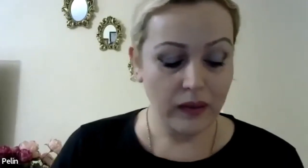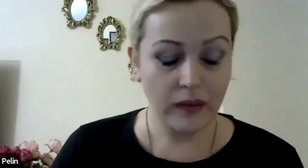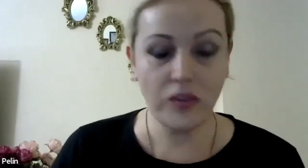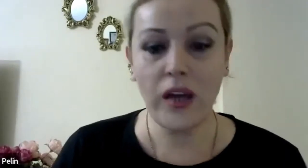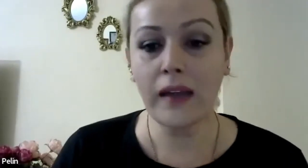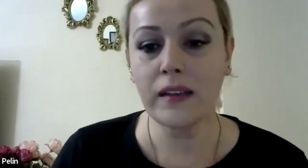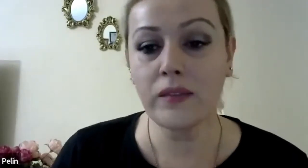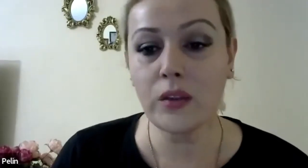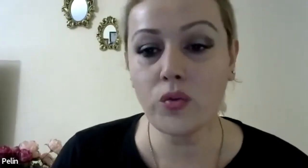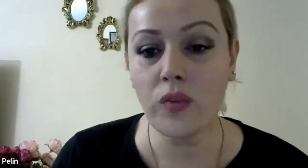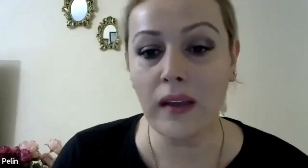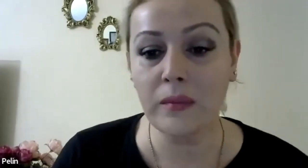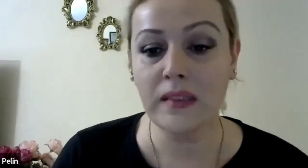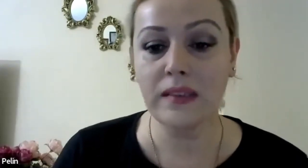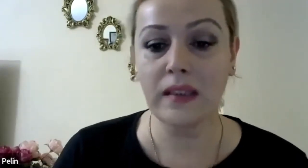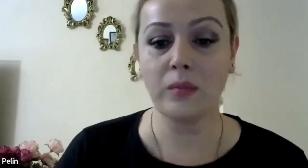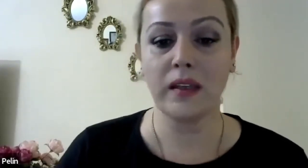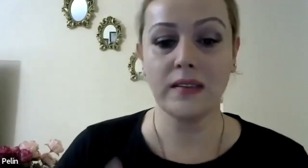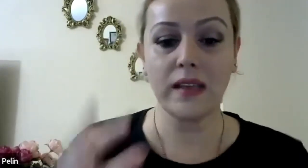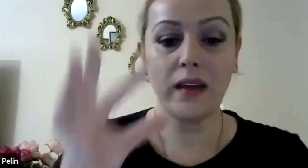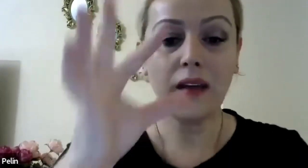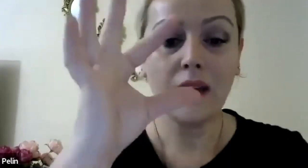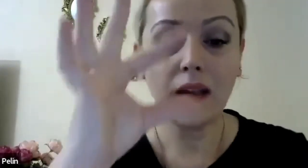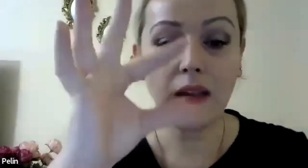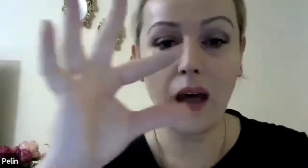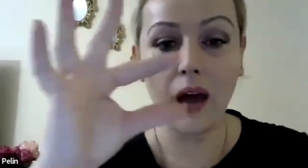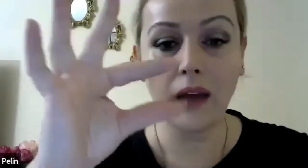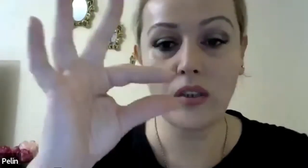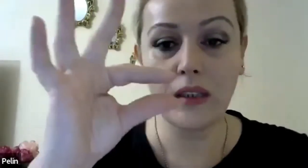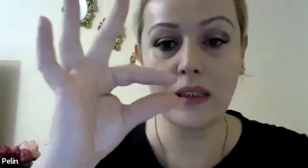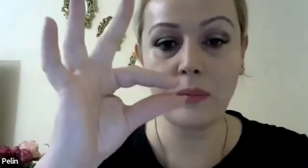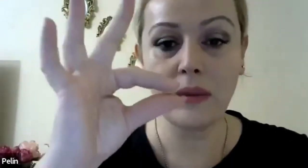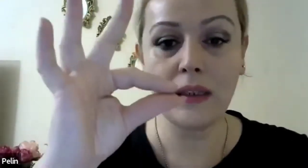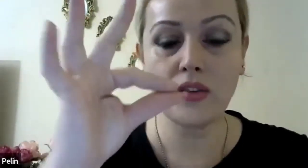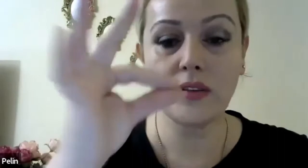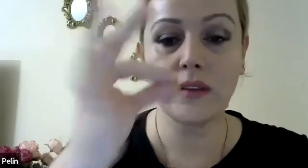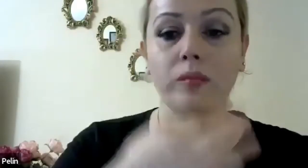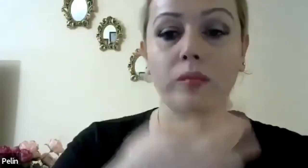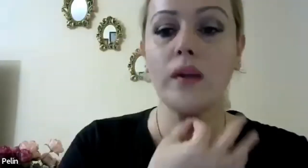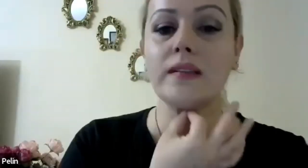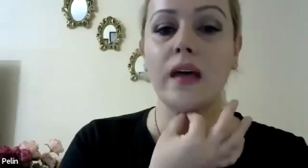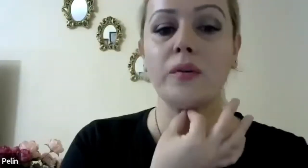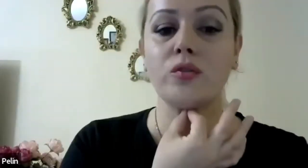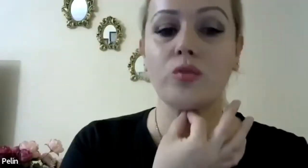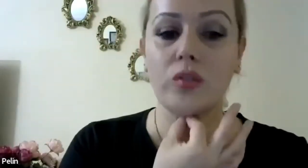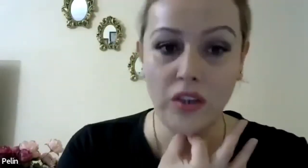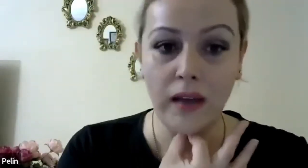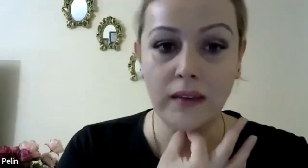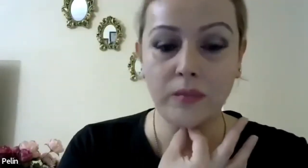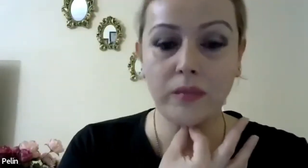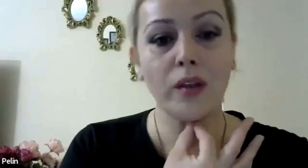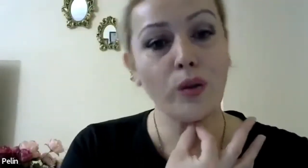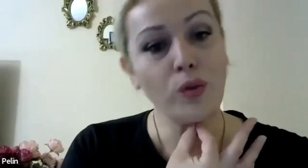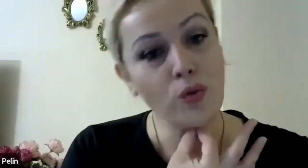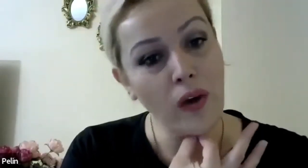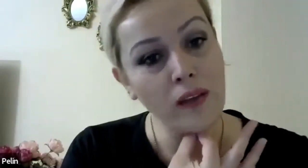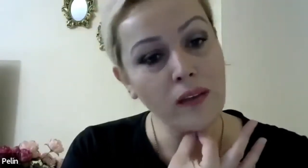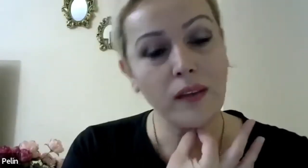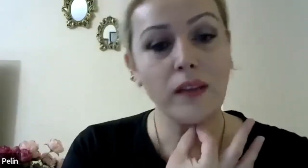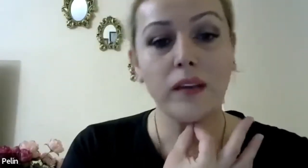Rica ederim ve lütfen demek istediğimde ise yine aynı şekilde birleştirdim. Böyle sabit duruyor. Rica ederim, lütfen,